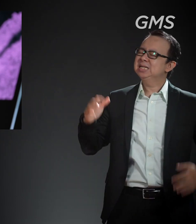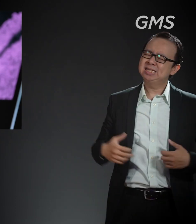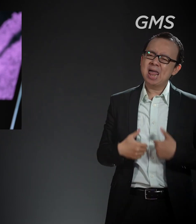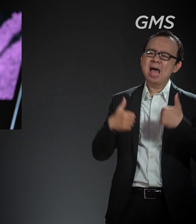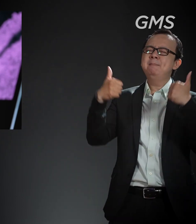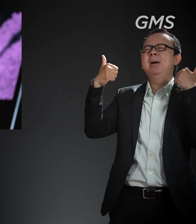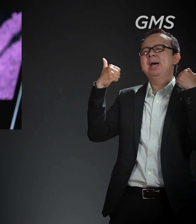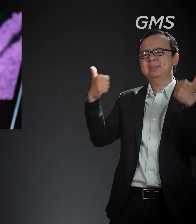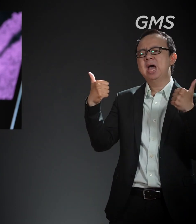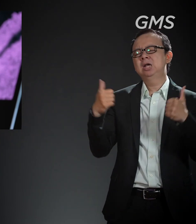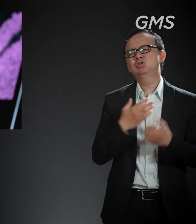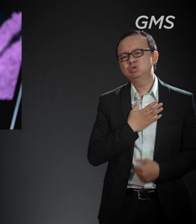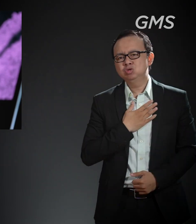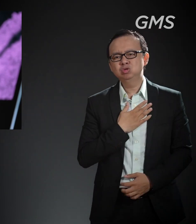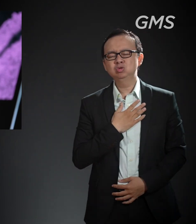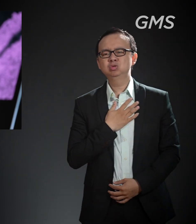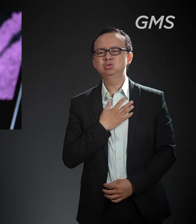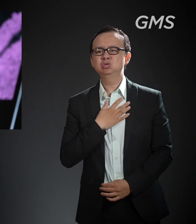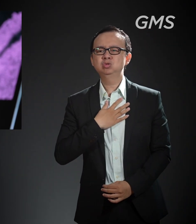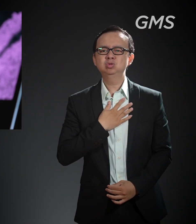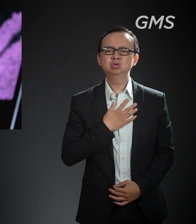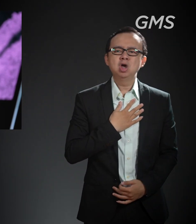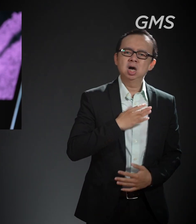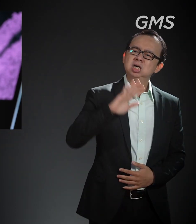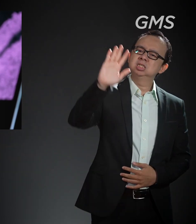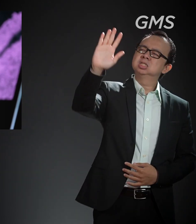yang selamatkanku.